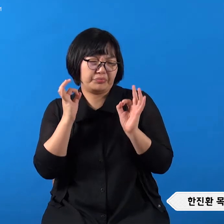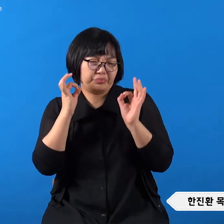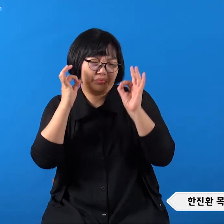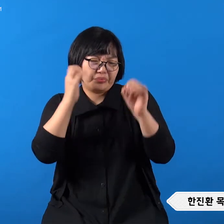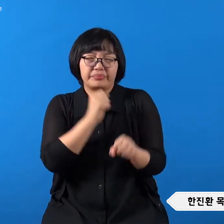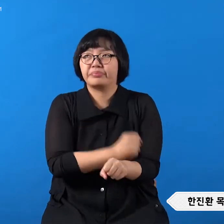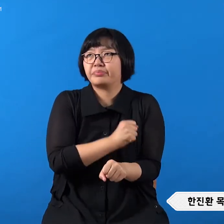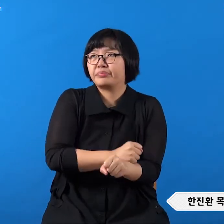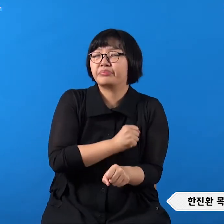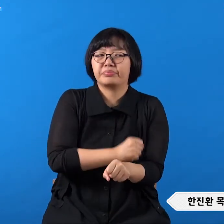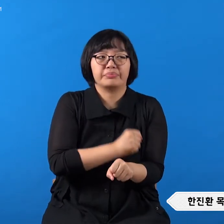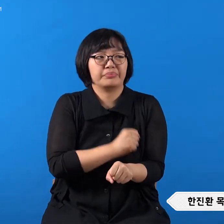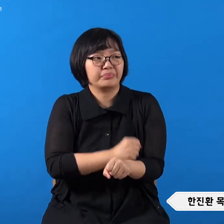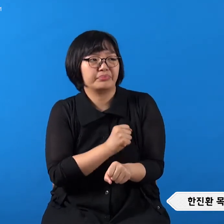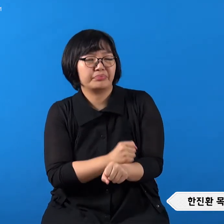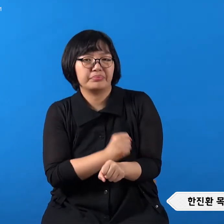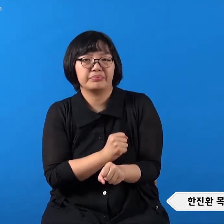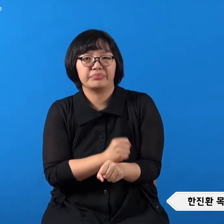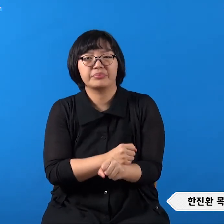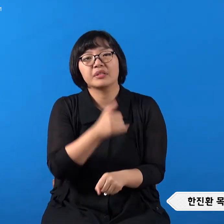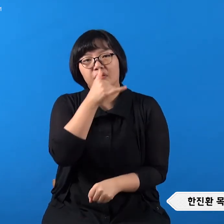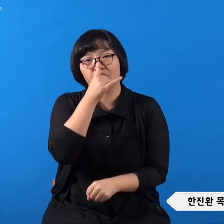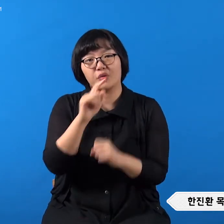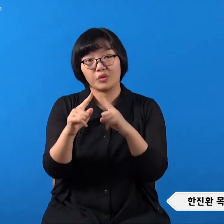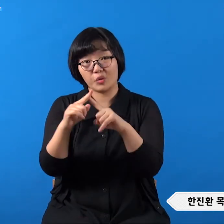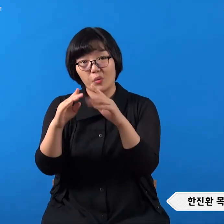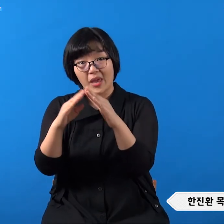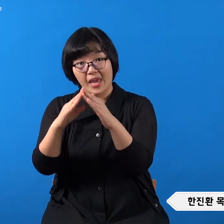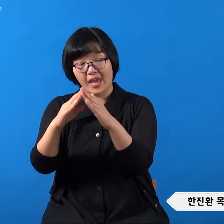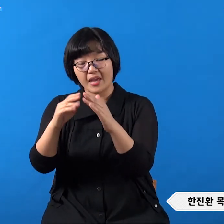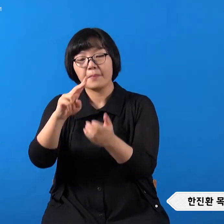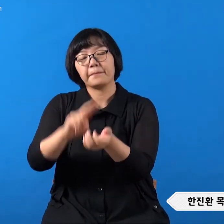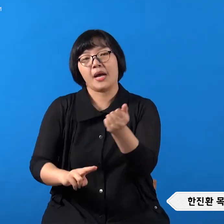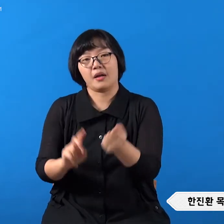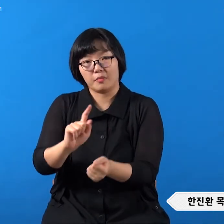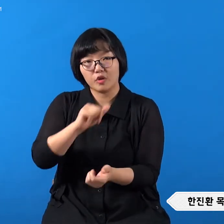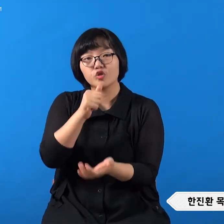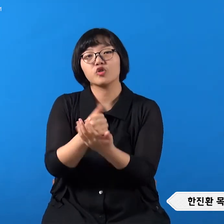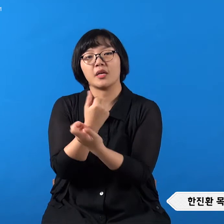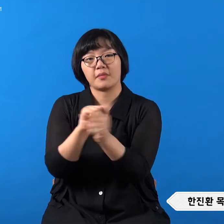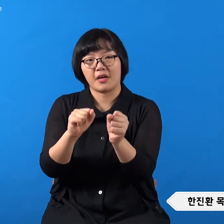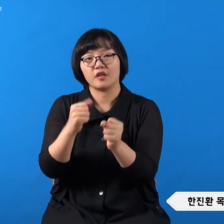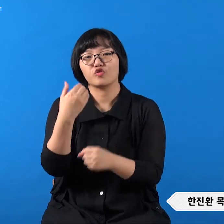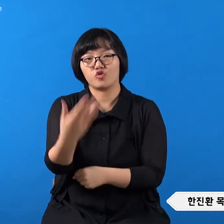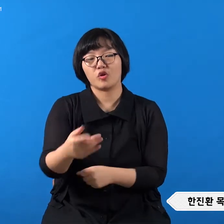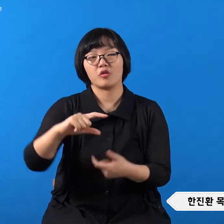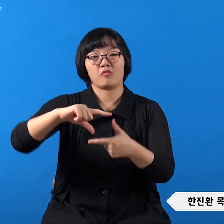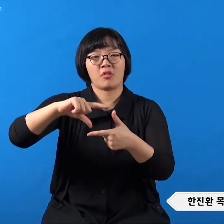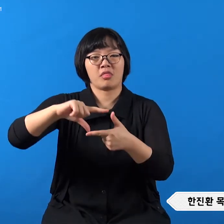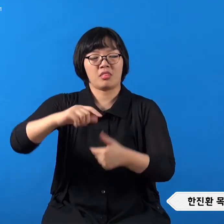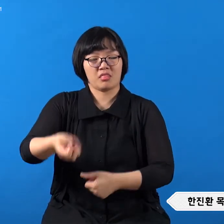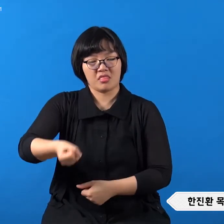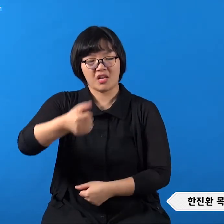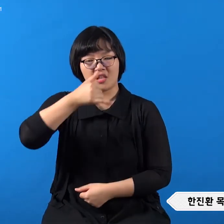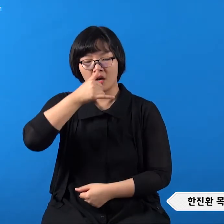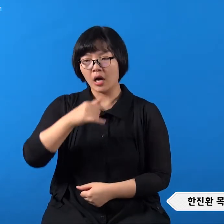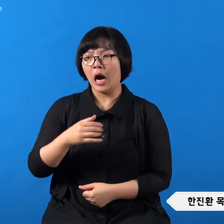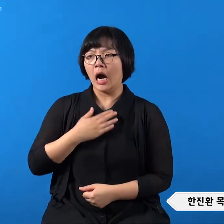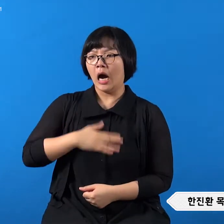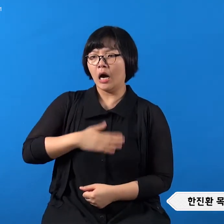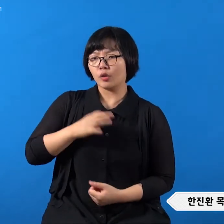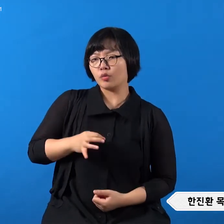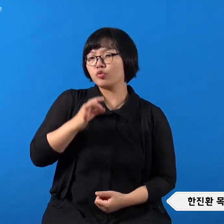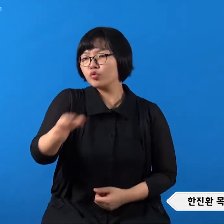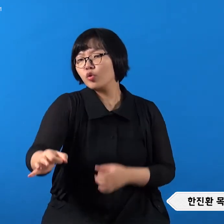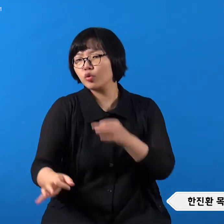애를 썼습니다. 교회에서 파는 그 면죄부를 비싼 돈을 주고 사기도 하고, 또 수도원에 들어가서 그냥